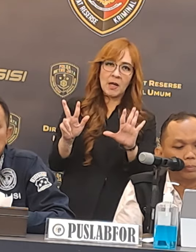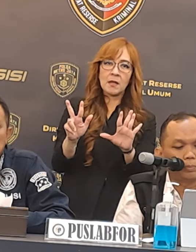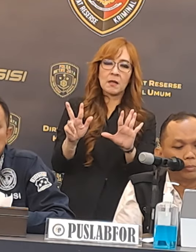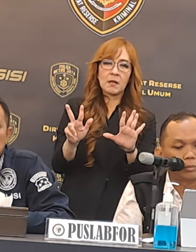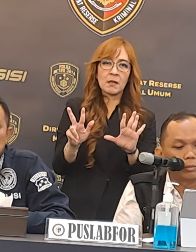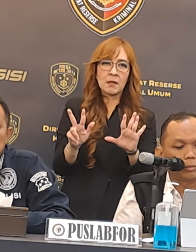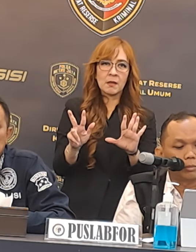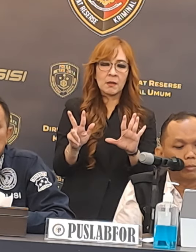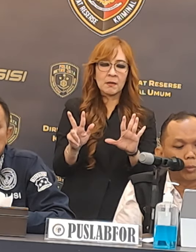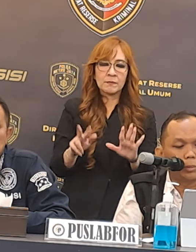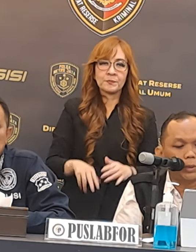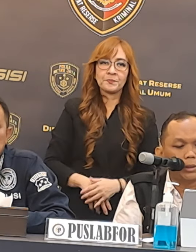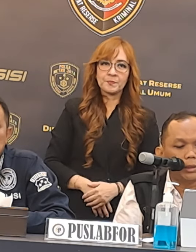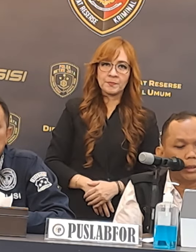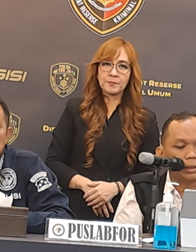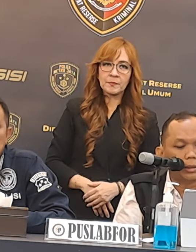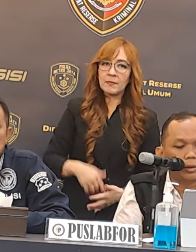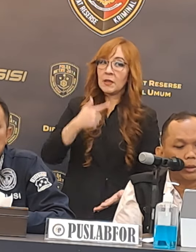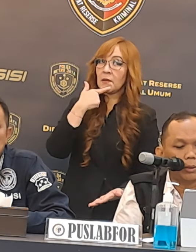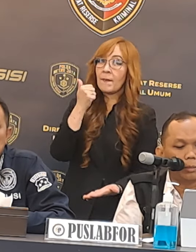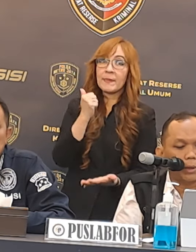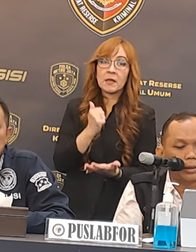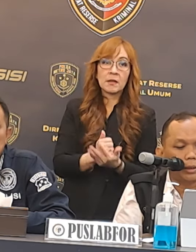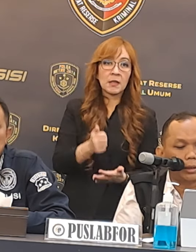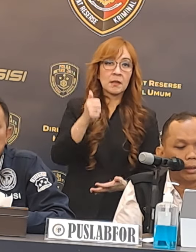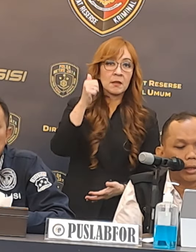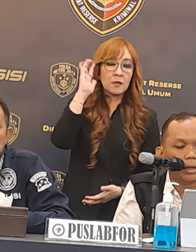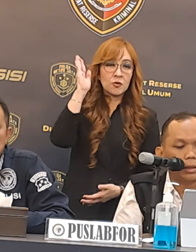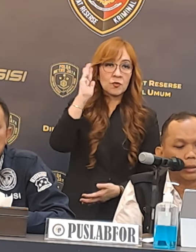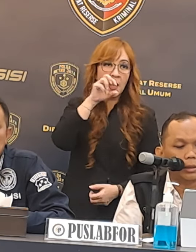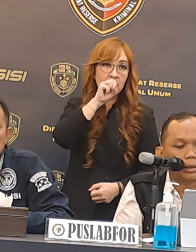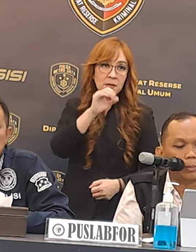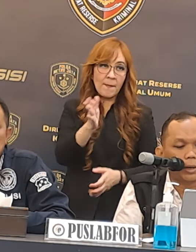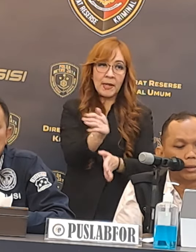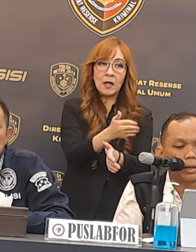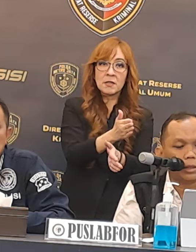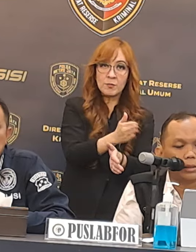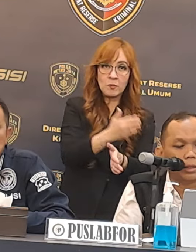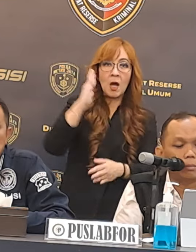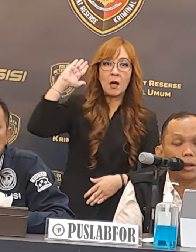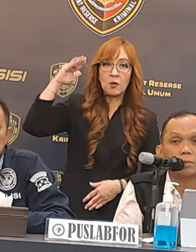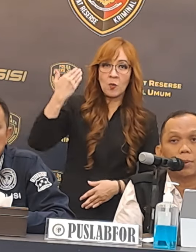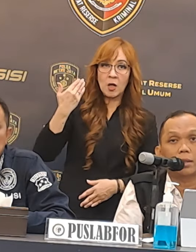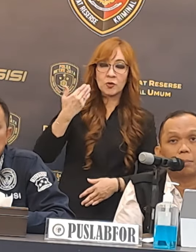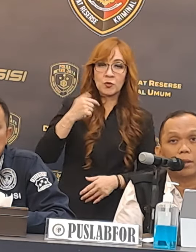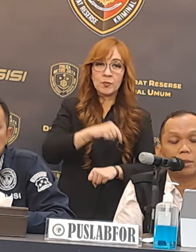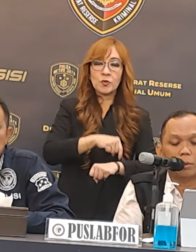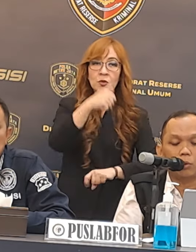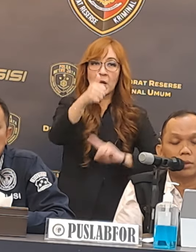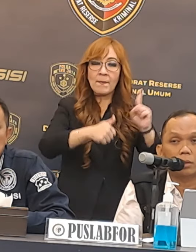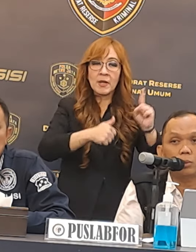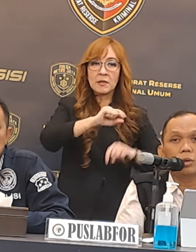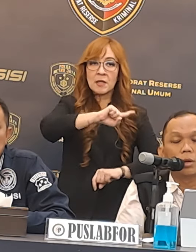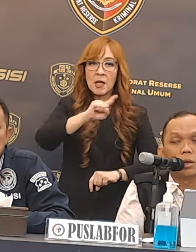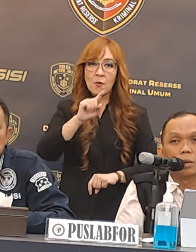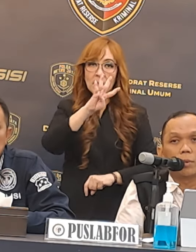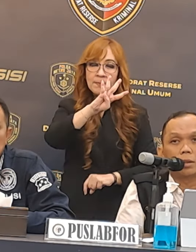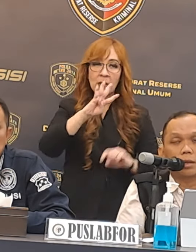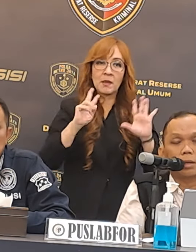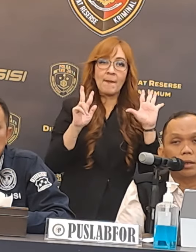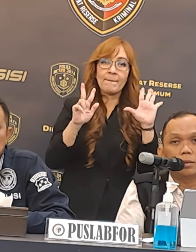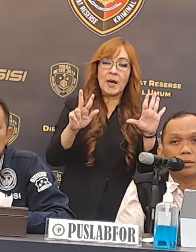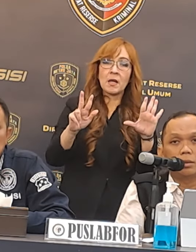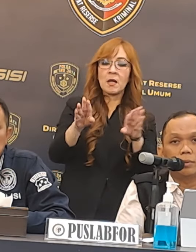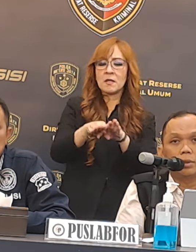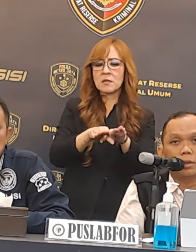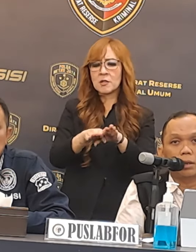16.48.51. Momen penting yang tadi disampaikan Pak Dir adalah pada saat 16.48.51